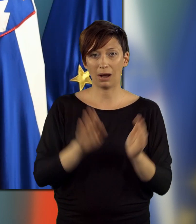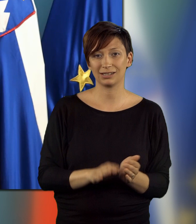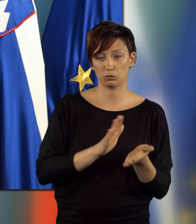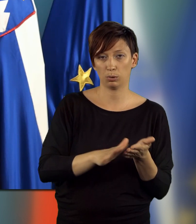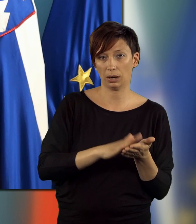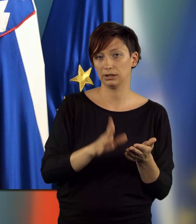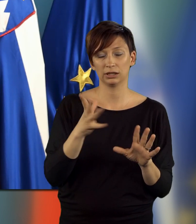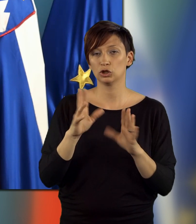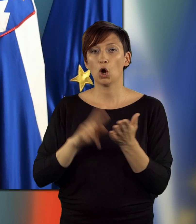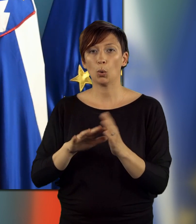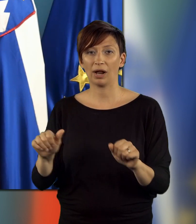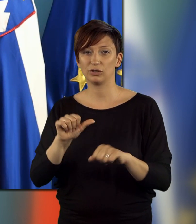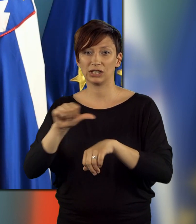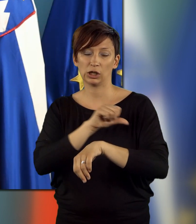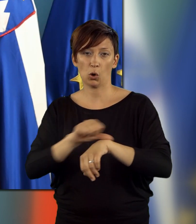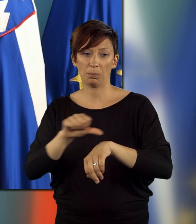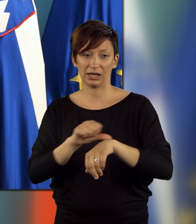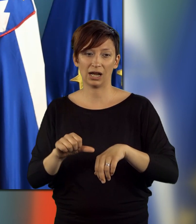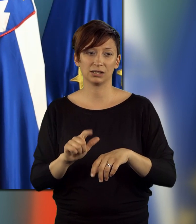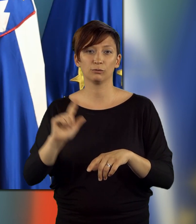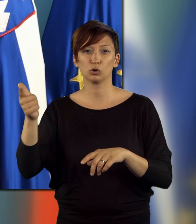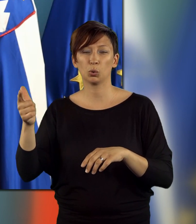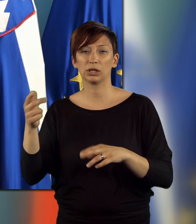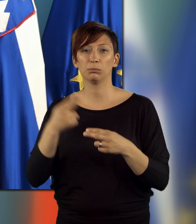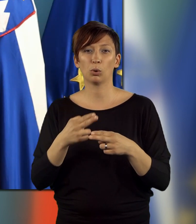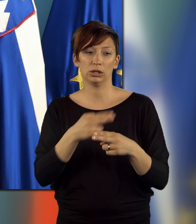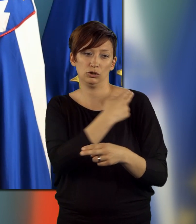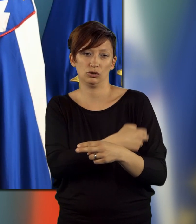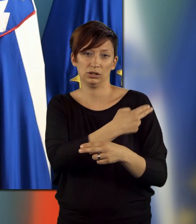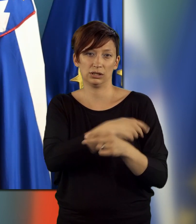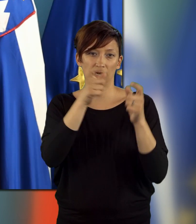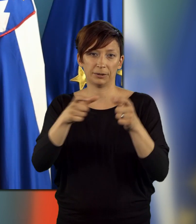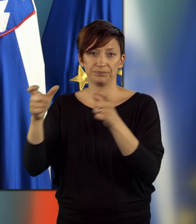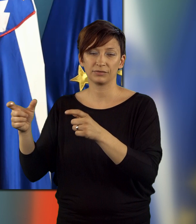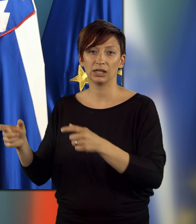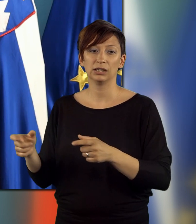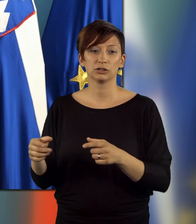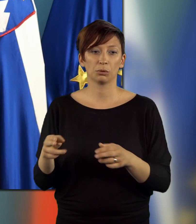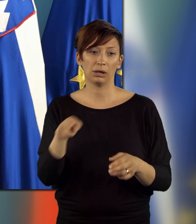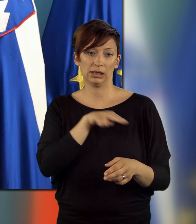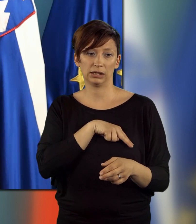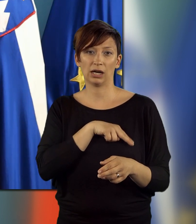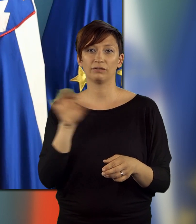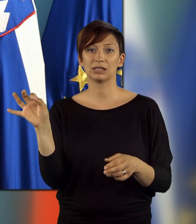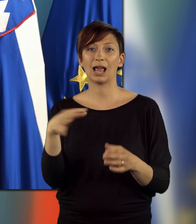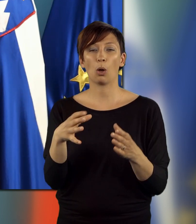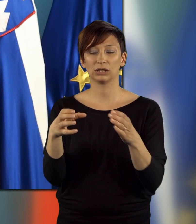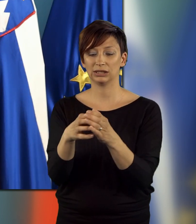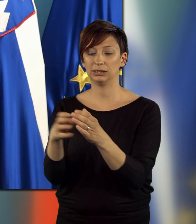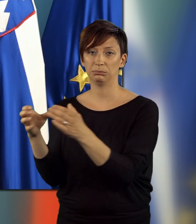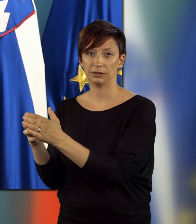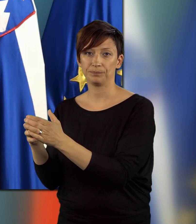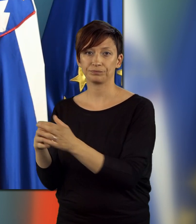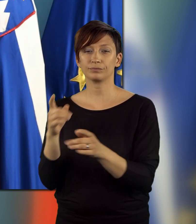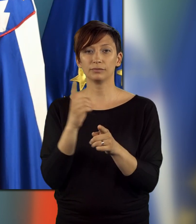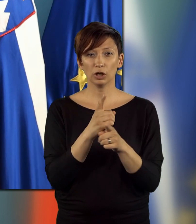V vseh ostalih bolnišnicah so pristopili k temu tako, da so nagrajevali celotne time,